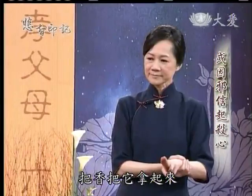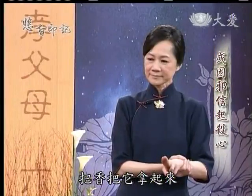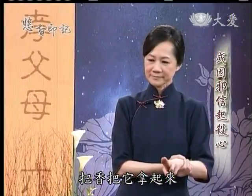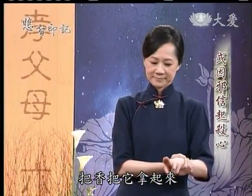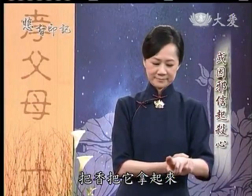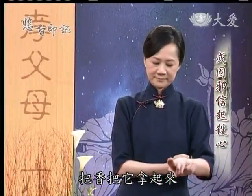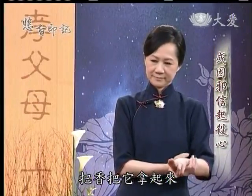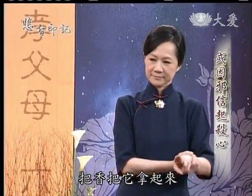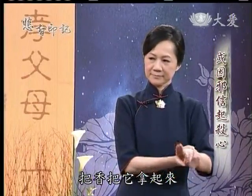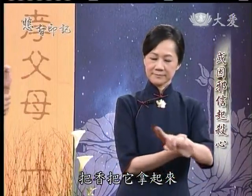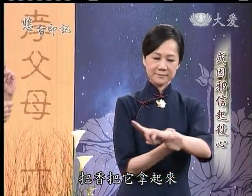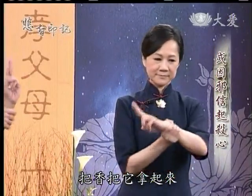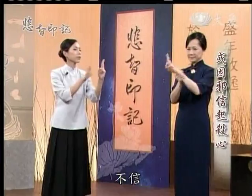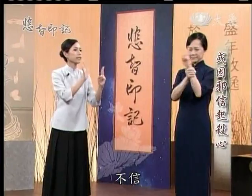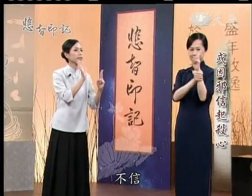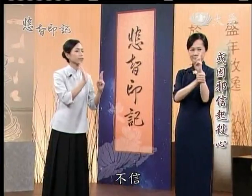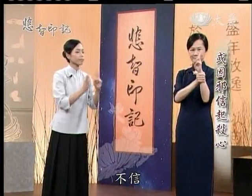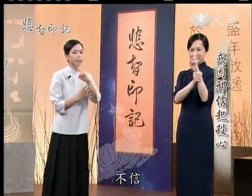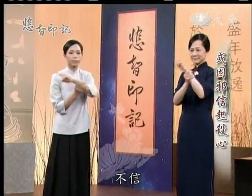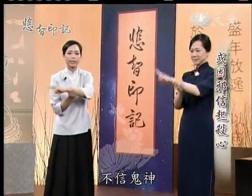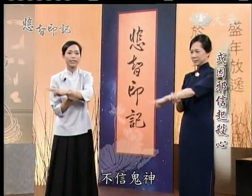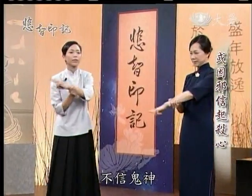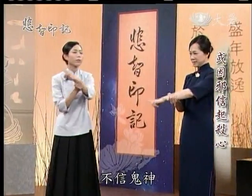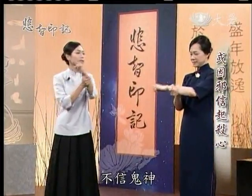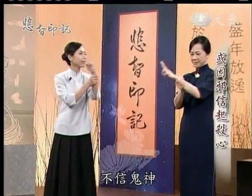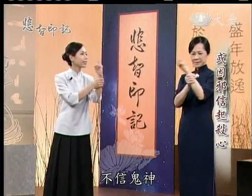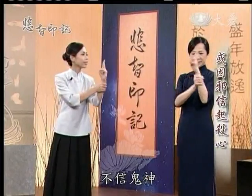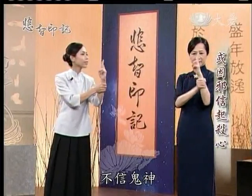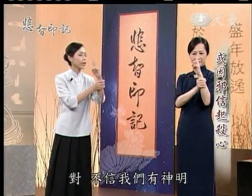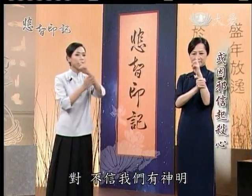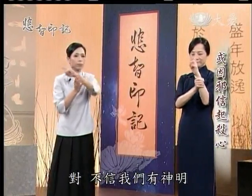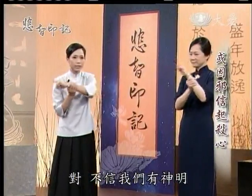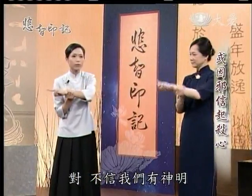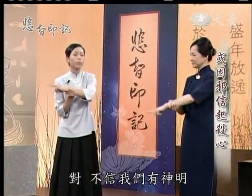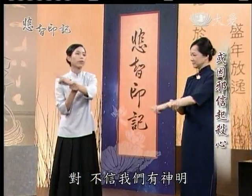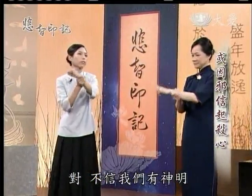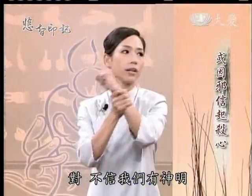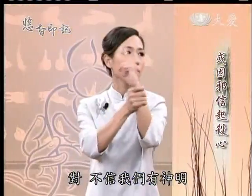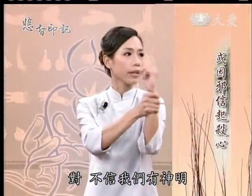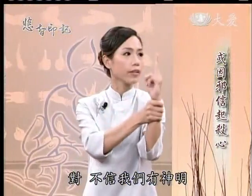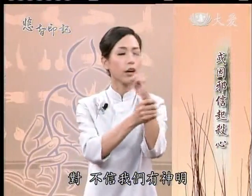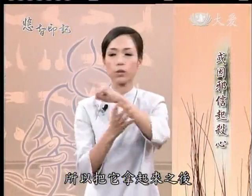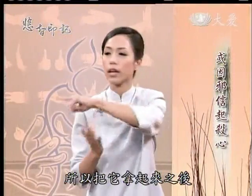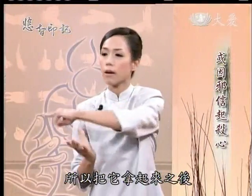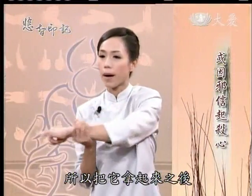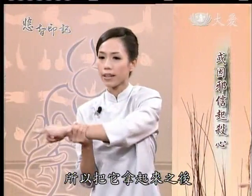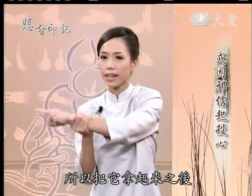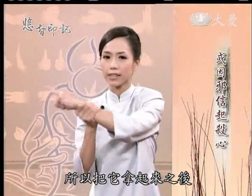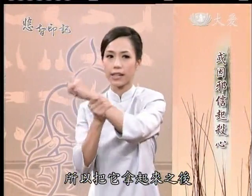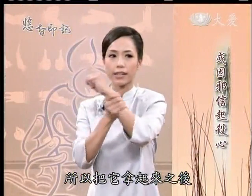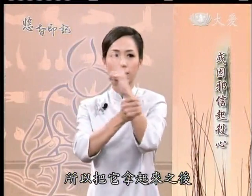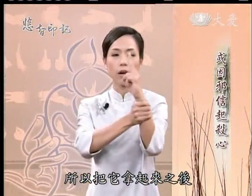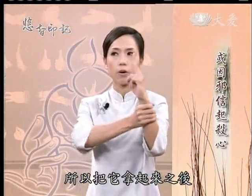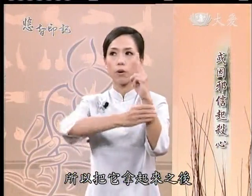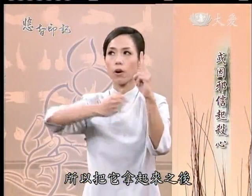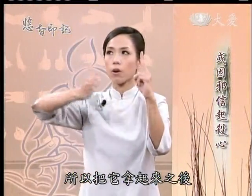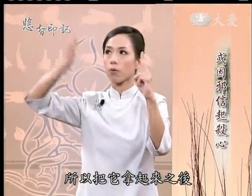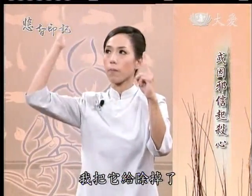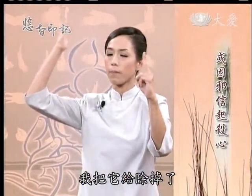把香把它拿起来，不信鬼神，对，不信我们有神明，所以把它拿起来之后，我